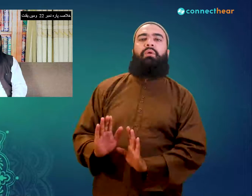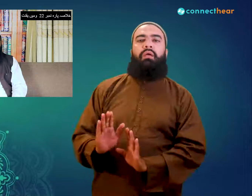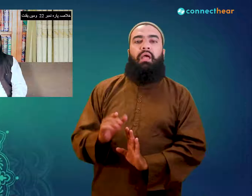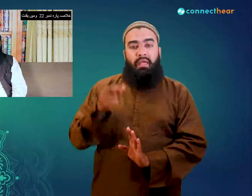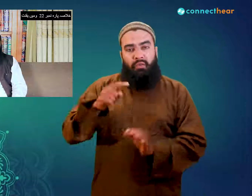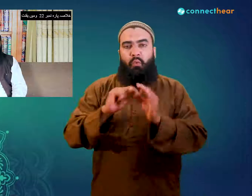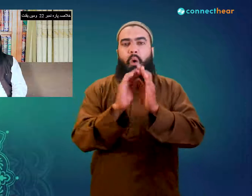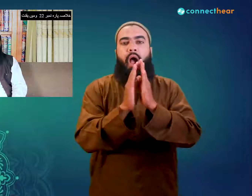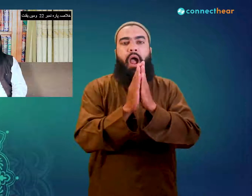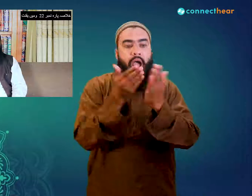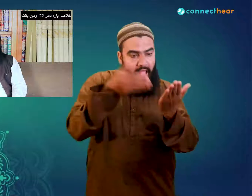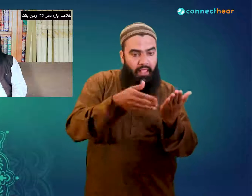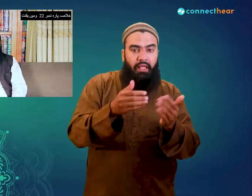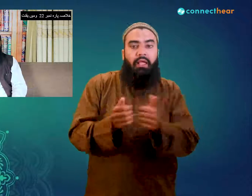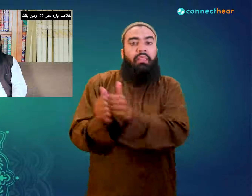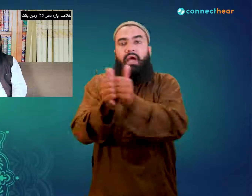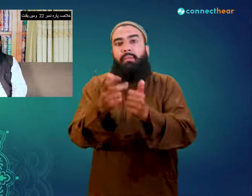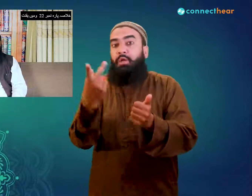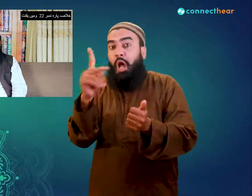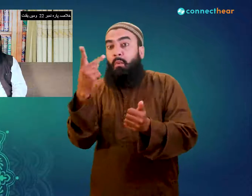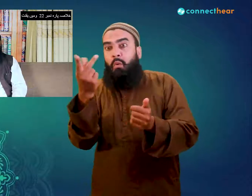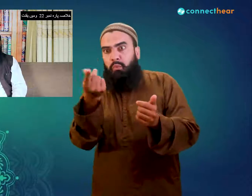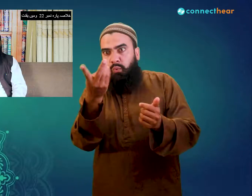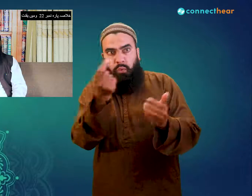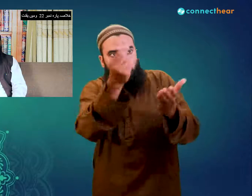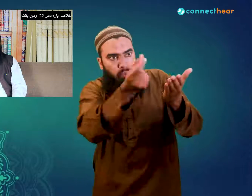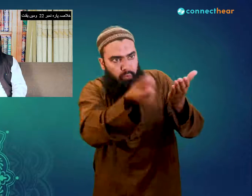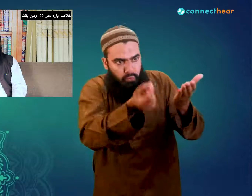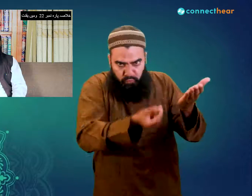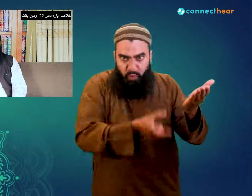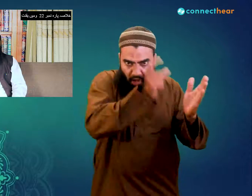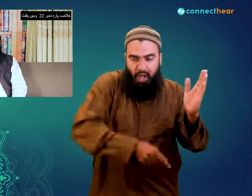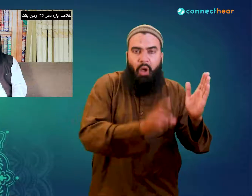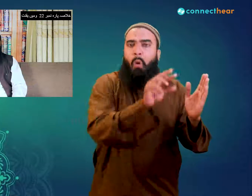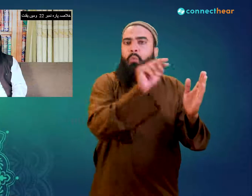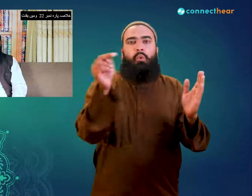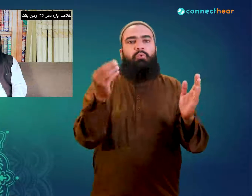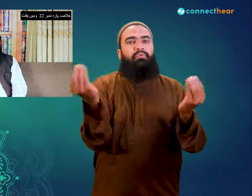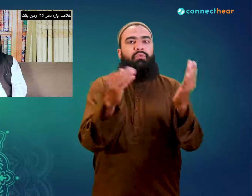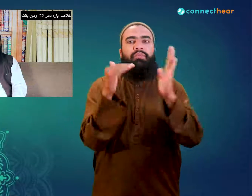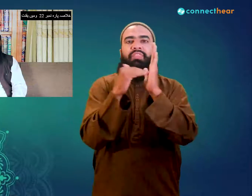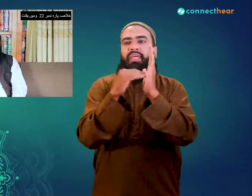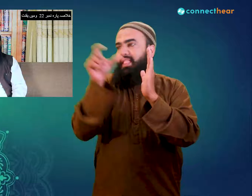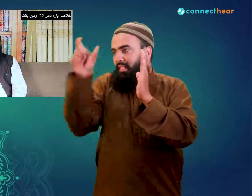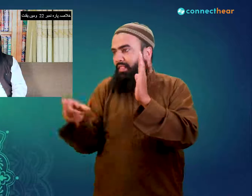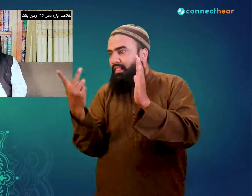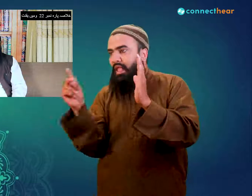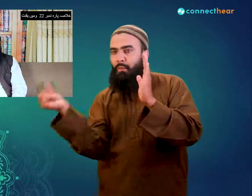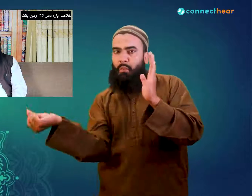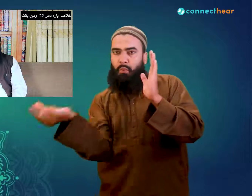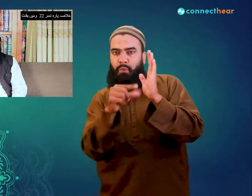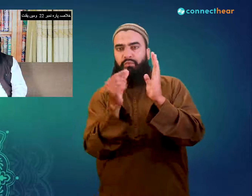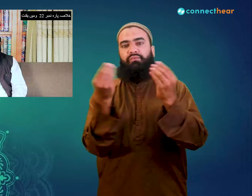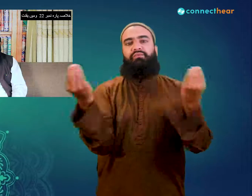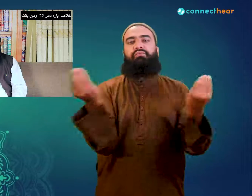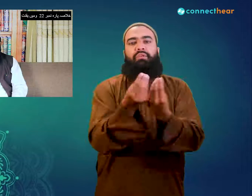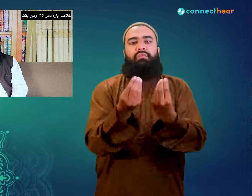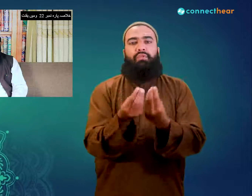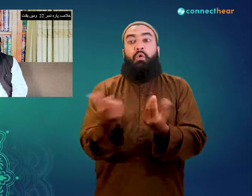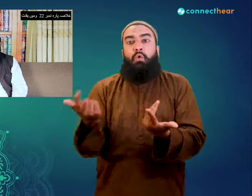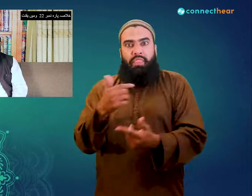نام قرآن مجید کے اندر مذکور نہیں ہوا، اس لحاظ سے ان کی دل جوئی تھی اور ان کی ایک خصوصیت تھی۔